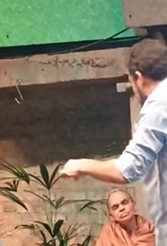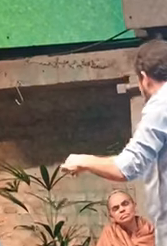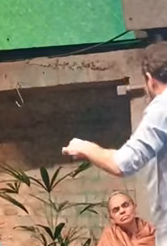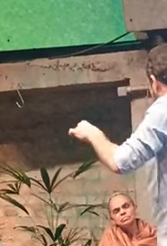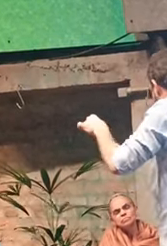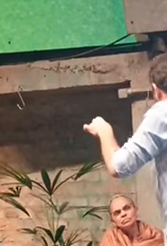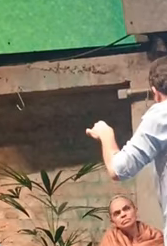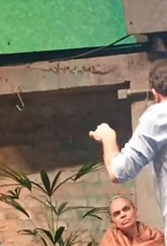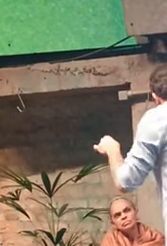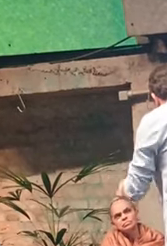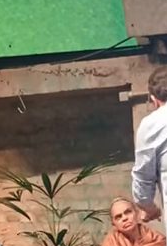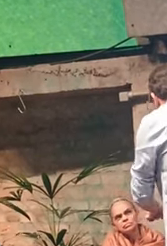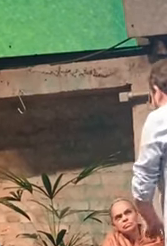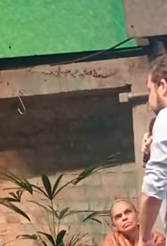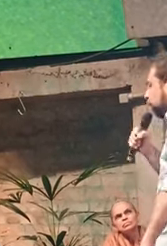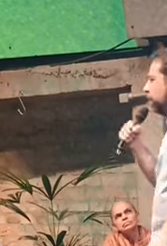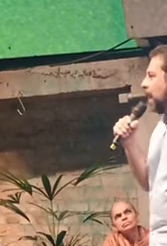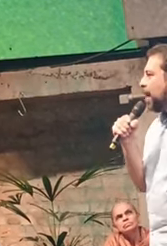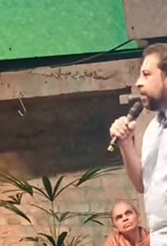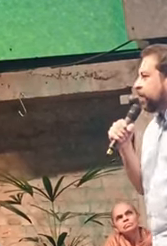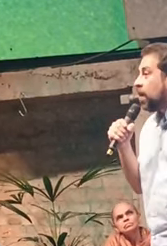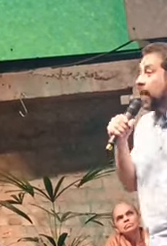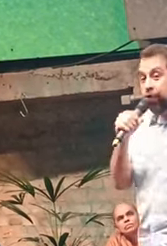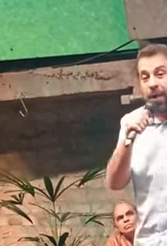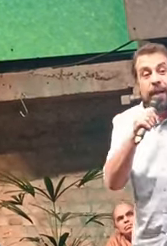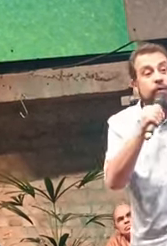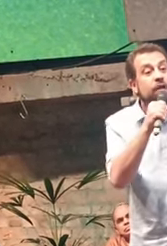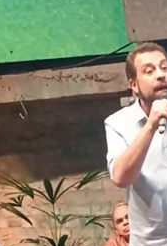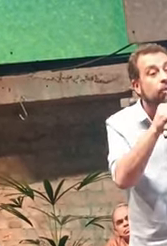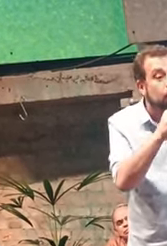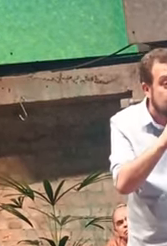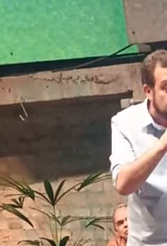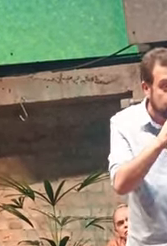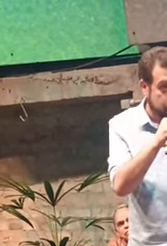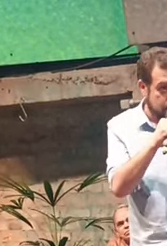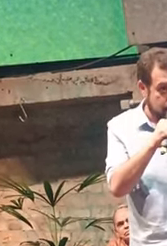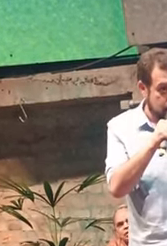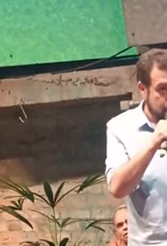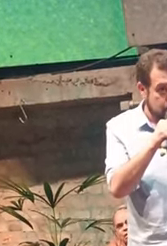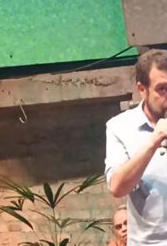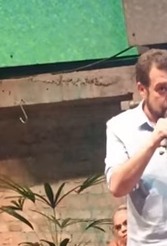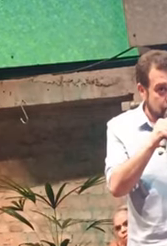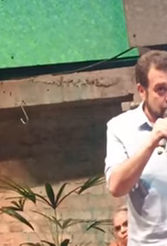mesmo tempo em que está aumentando a emissão de gases, está jogando dinheiro no lixo.